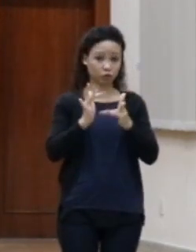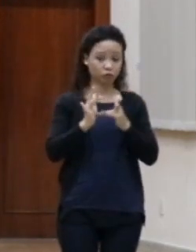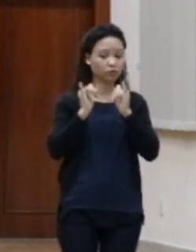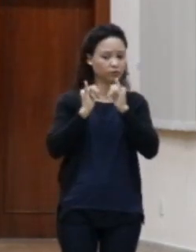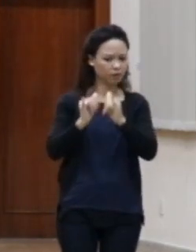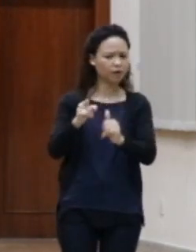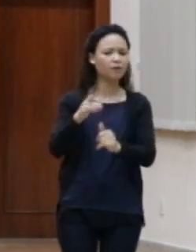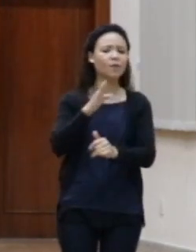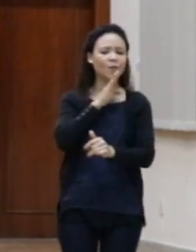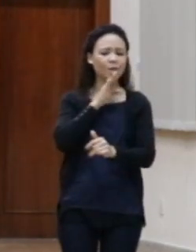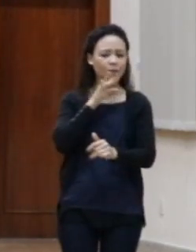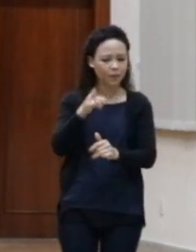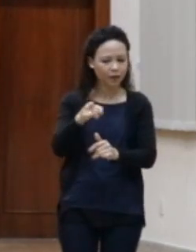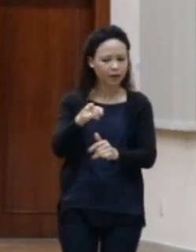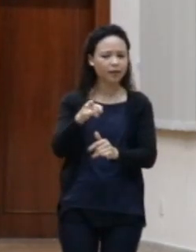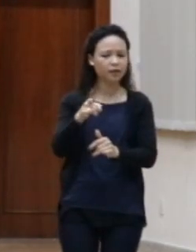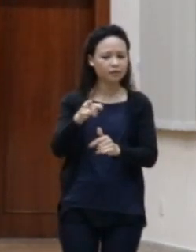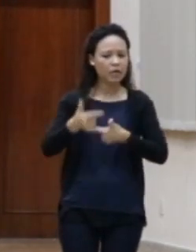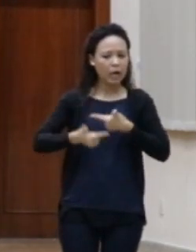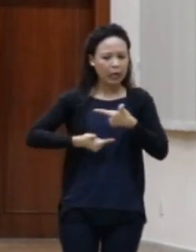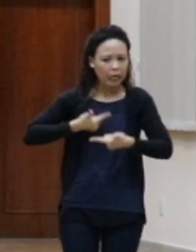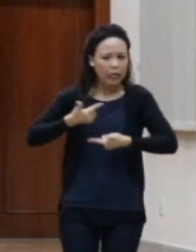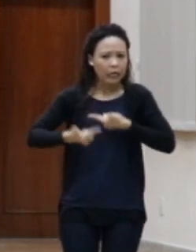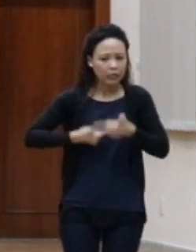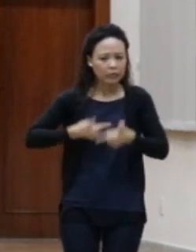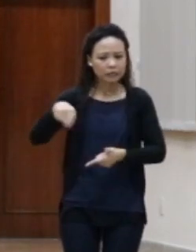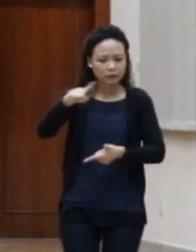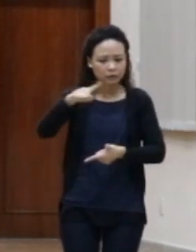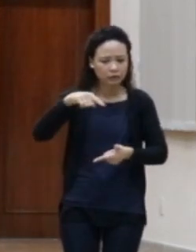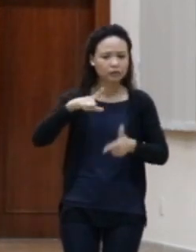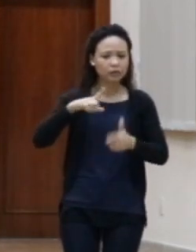suas aflições e a sua pobreza,